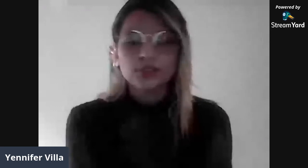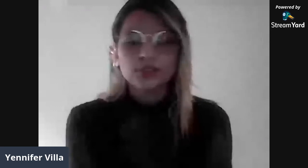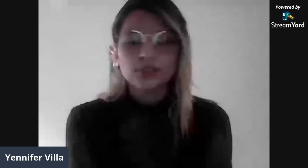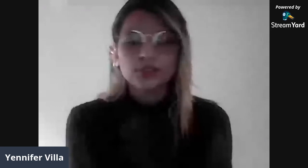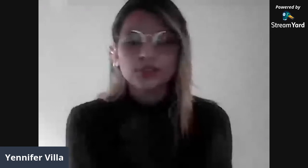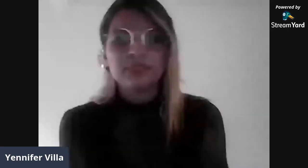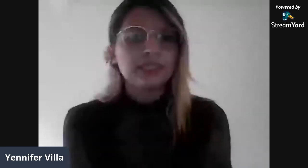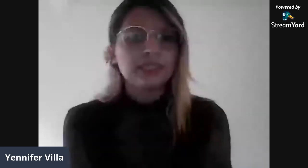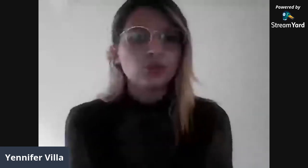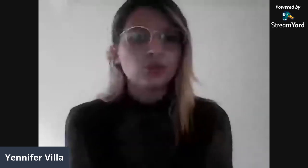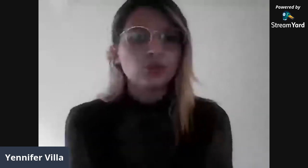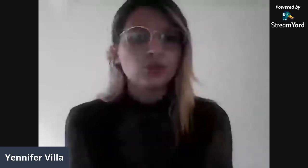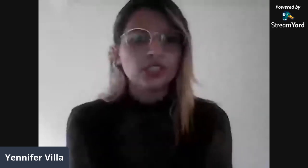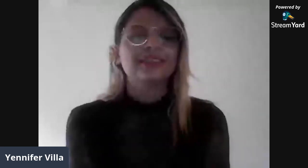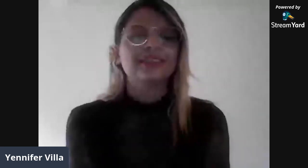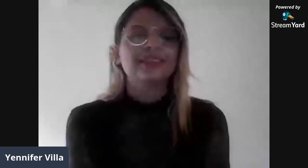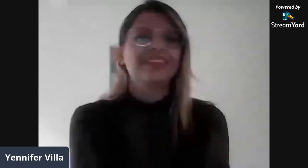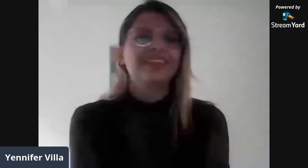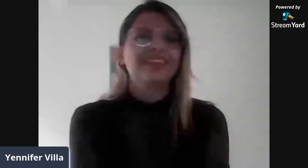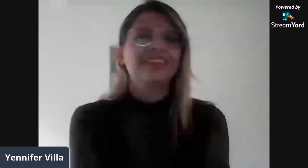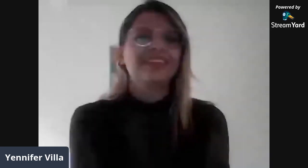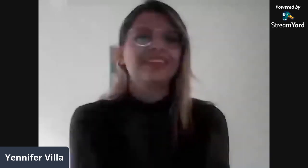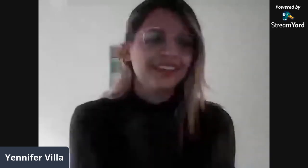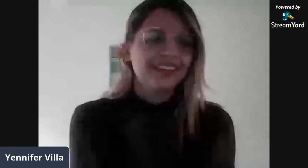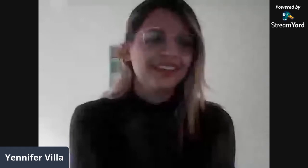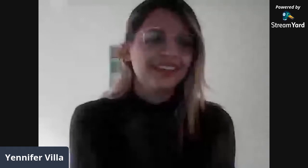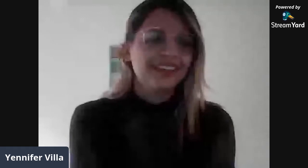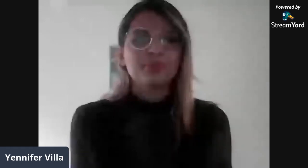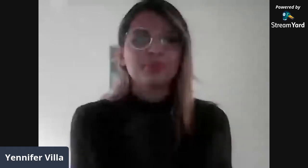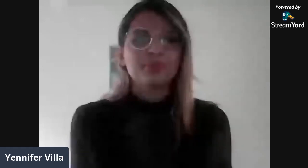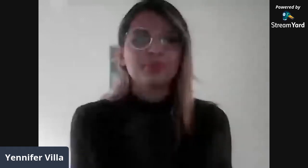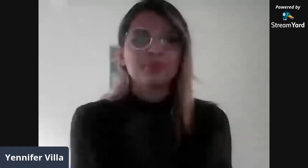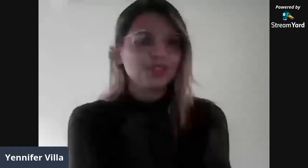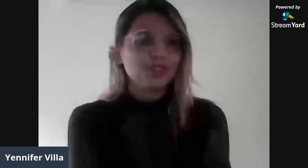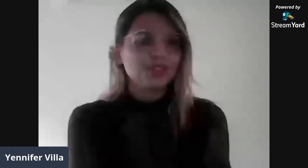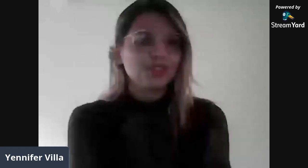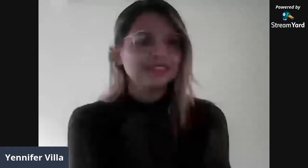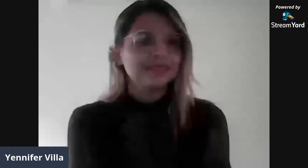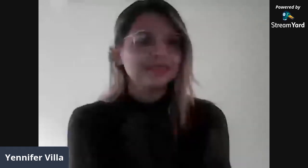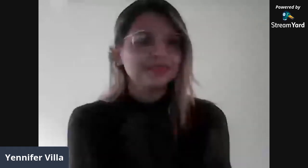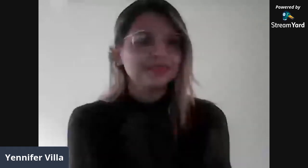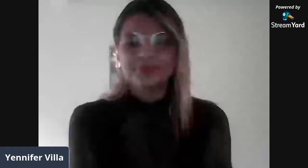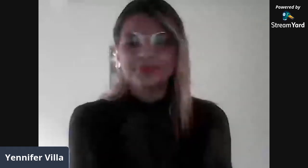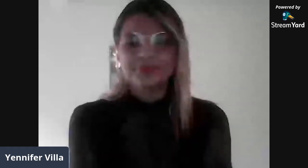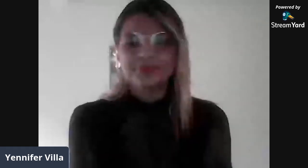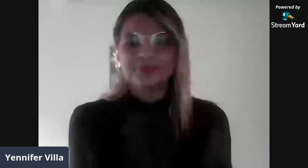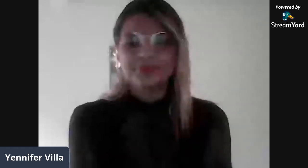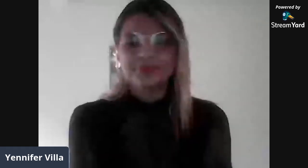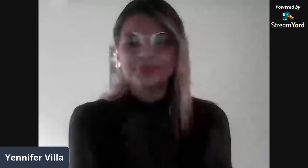escuchan? La intérprete se cayó. Les agradezco.